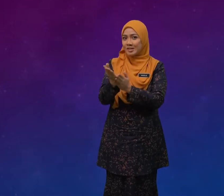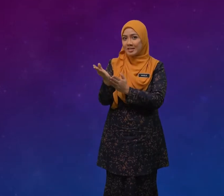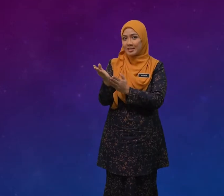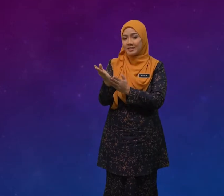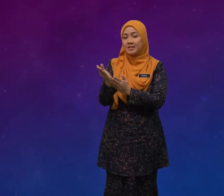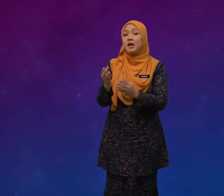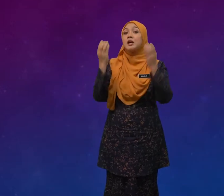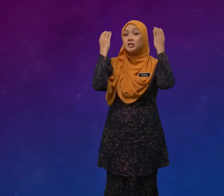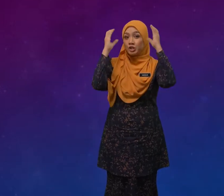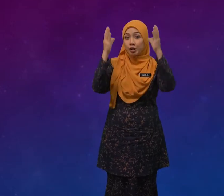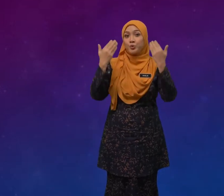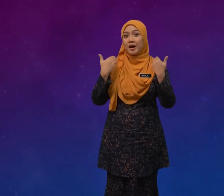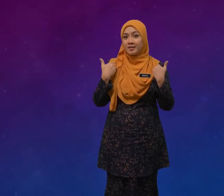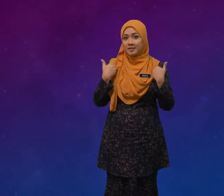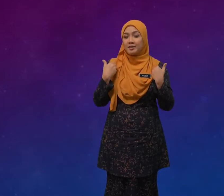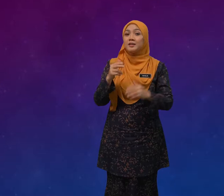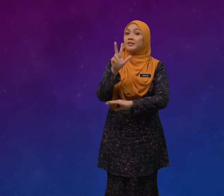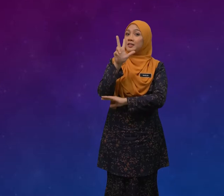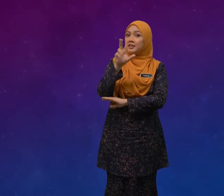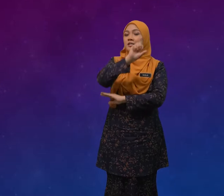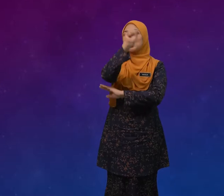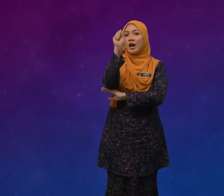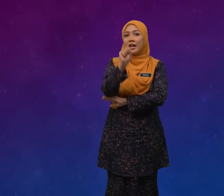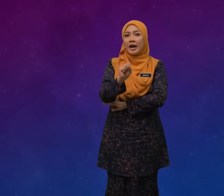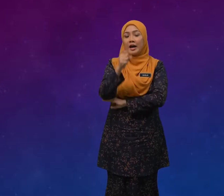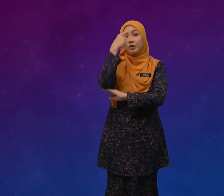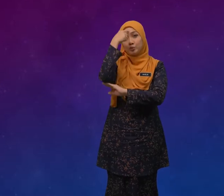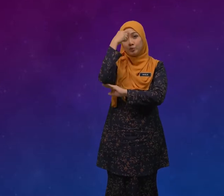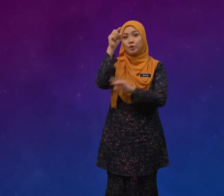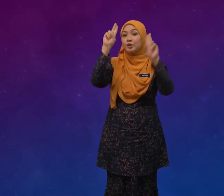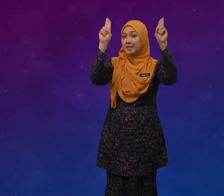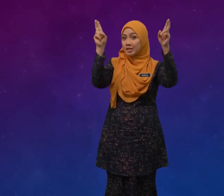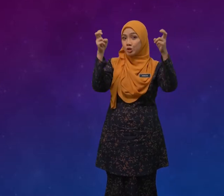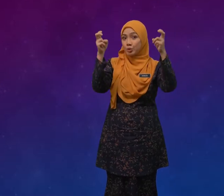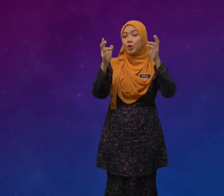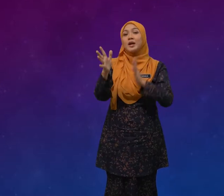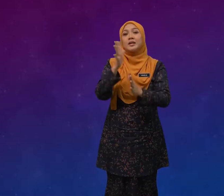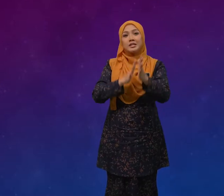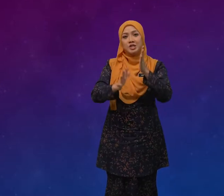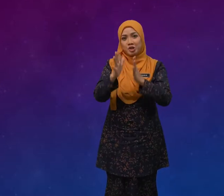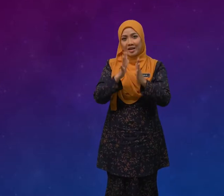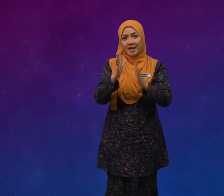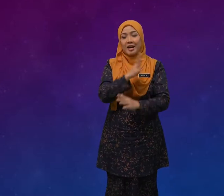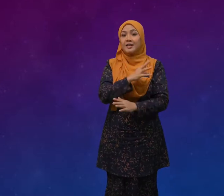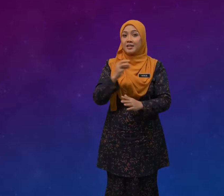Seterusnya, cikgu ada 3 soalan untuk tajuk isyarat